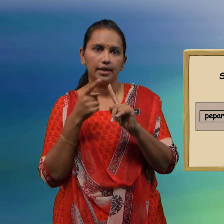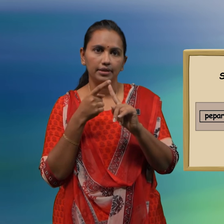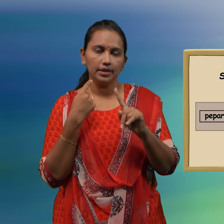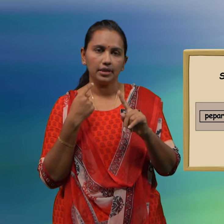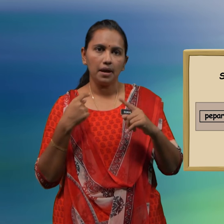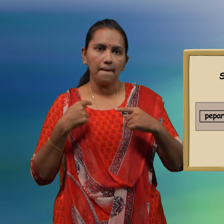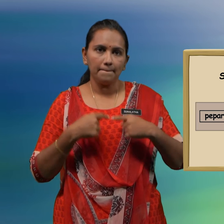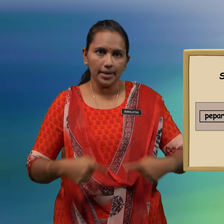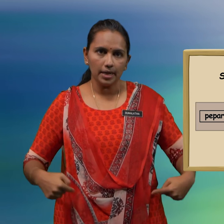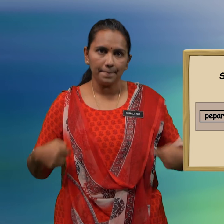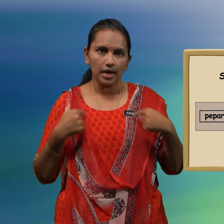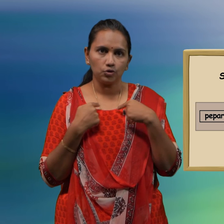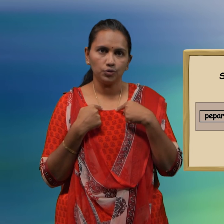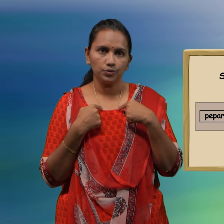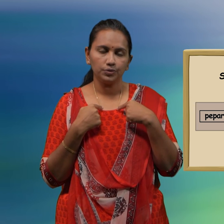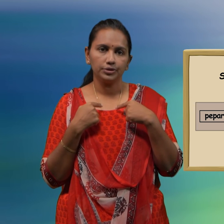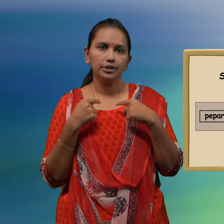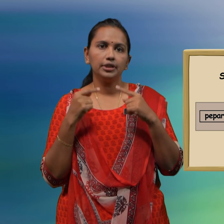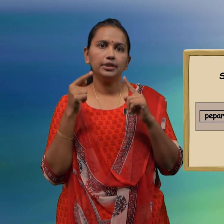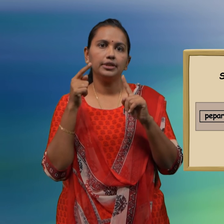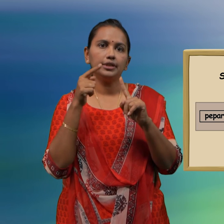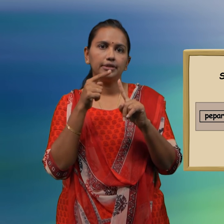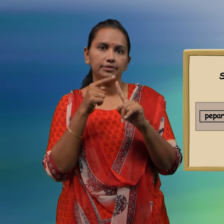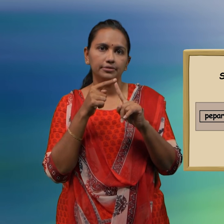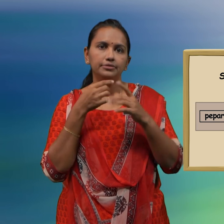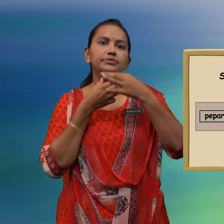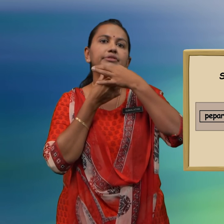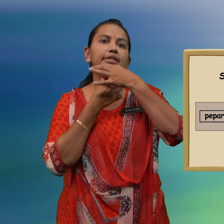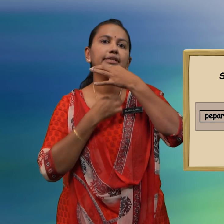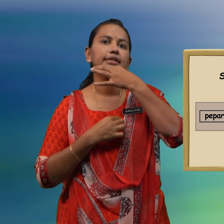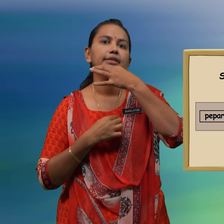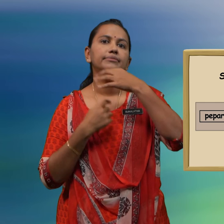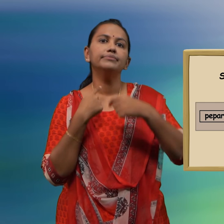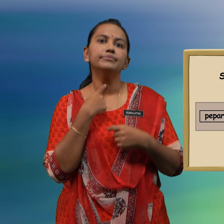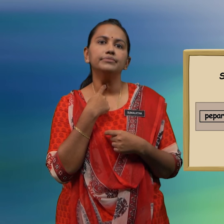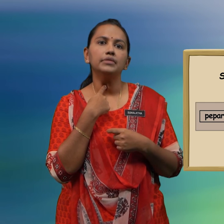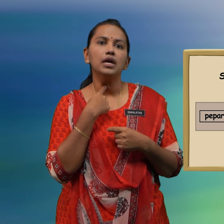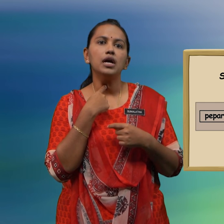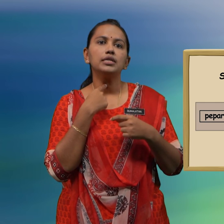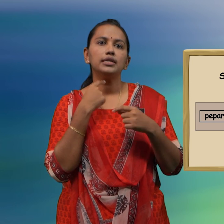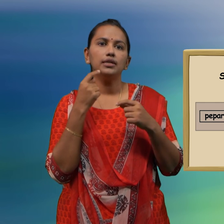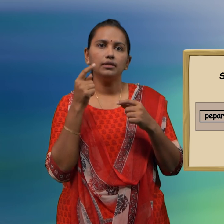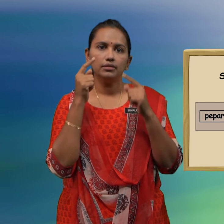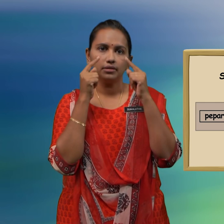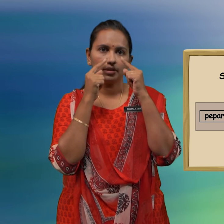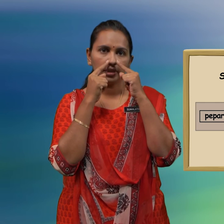dari peparu ke trakea ke